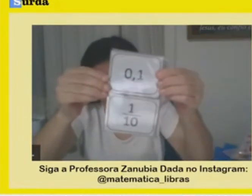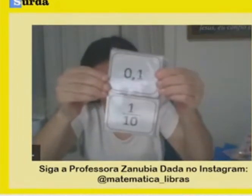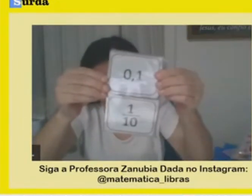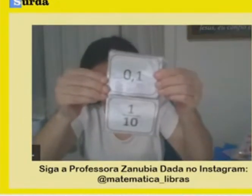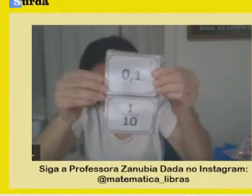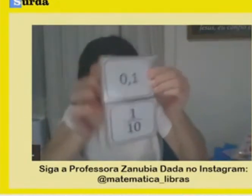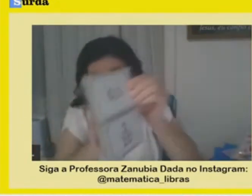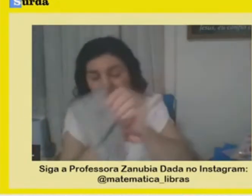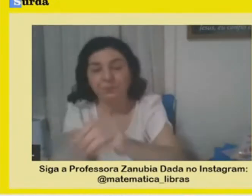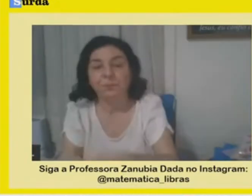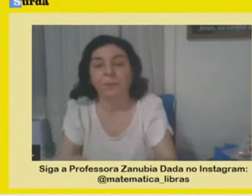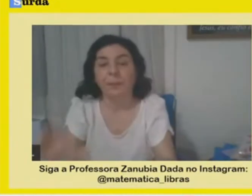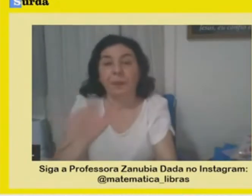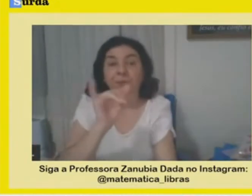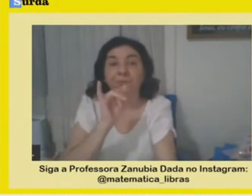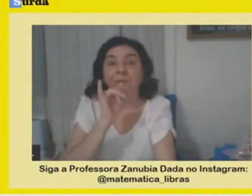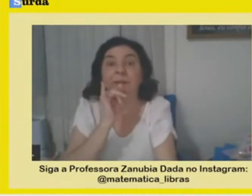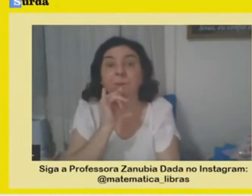Olha esse aqui.